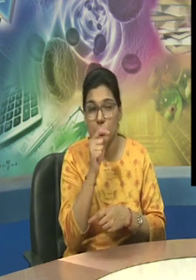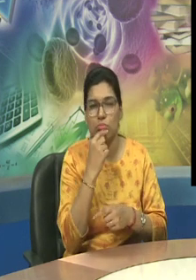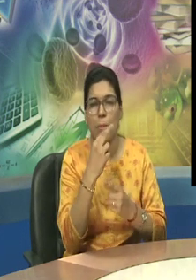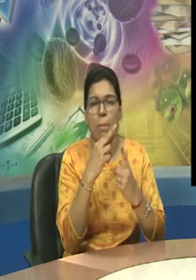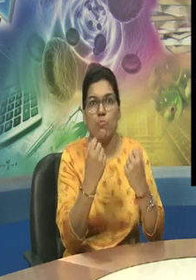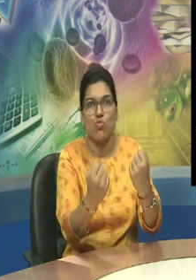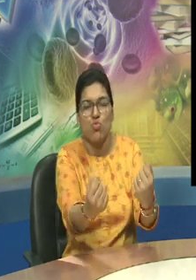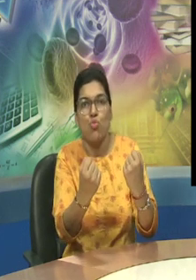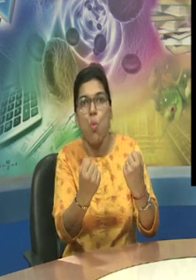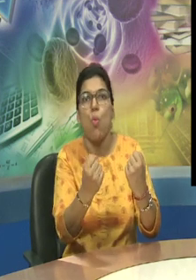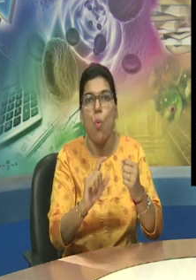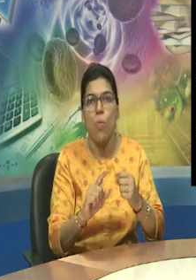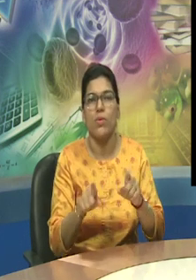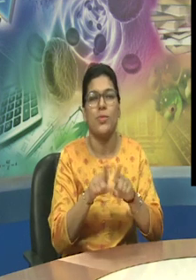वाणी का